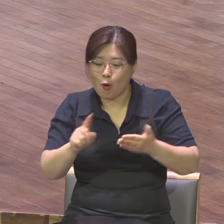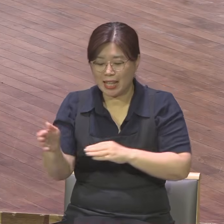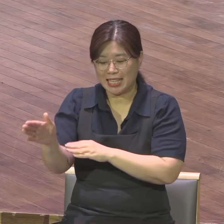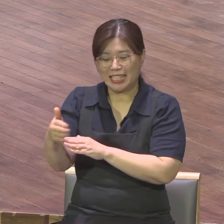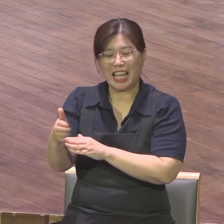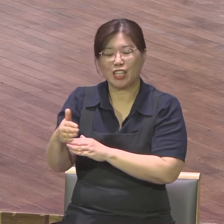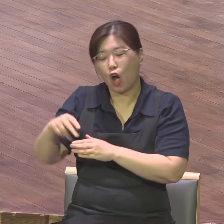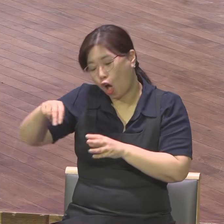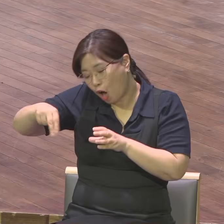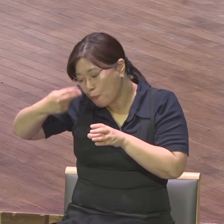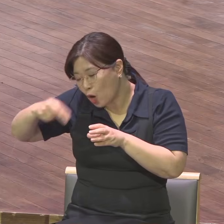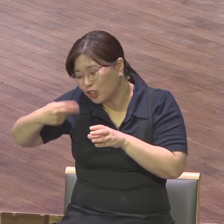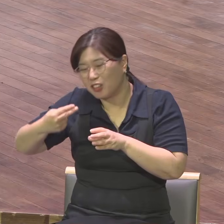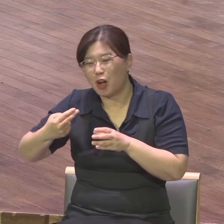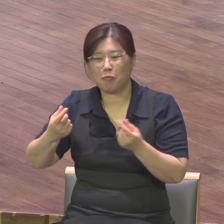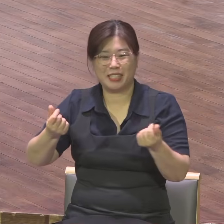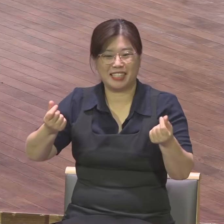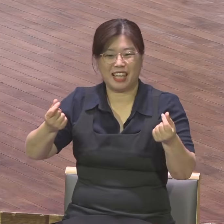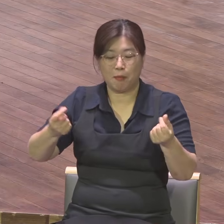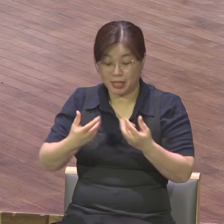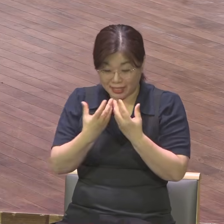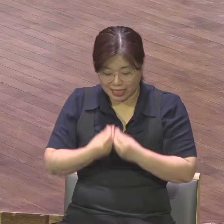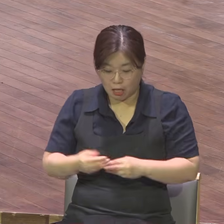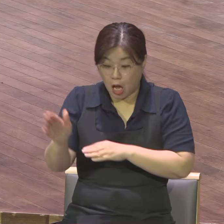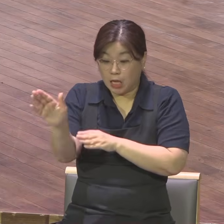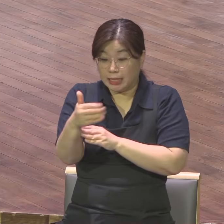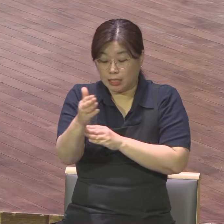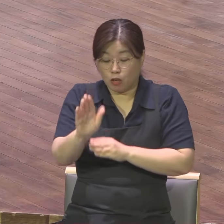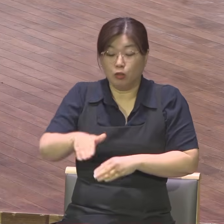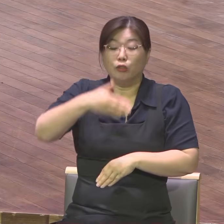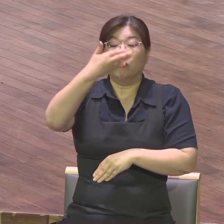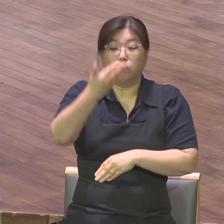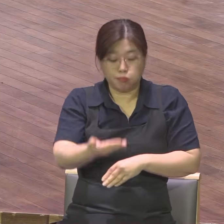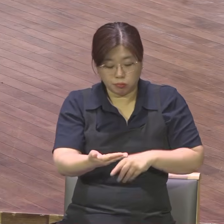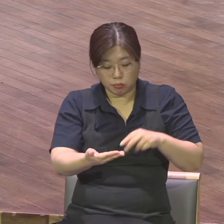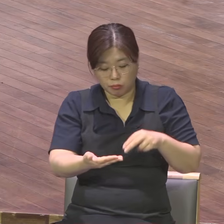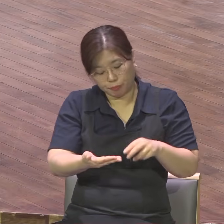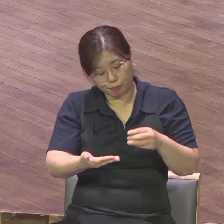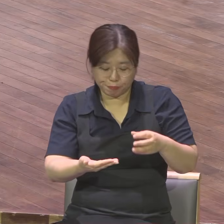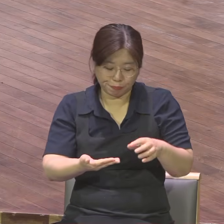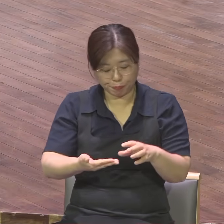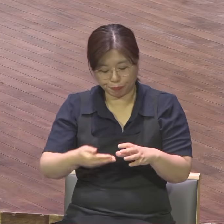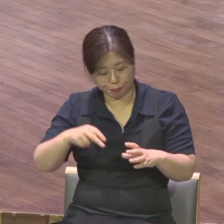정상입니다. 생선에 가시가 있다고 생선을 먹지 않은 사람은 아무도 없습니다.